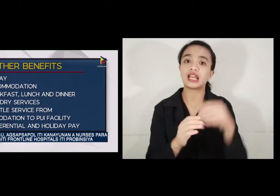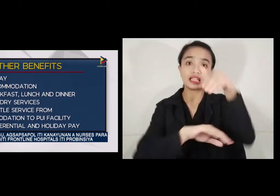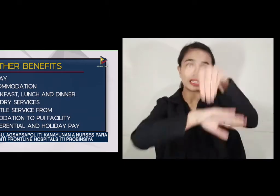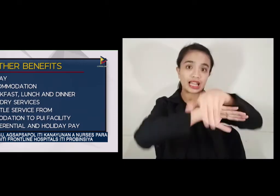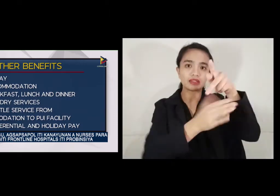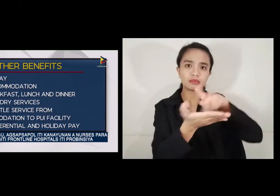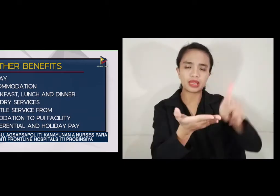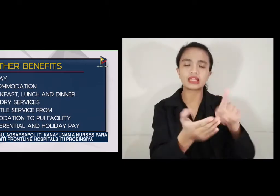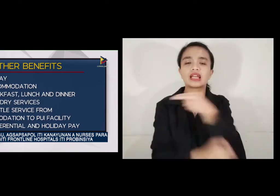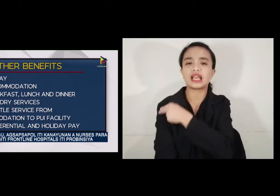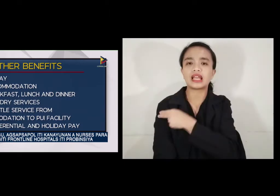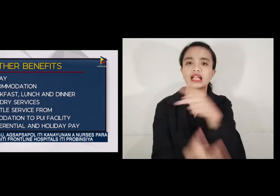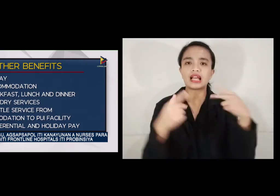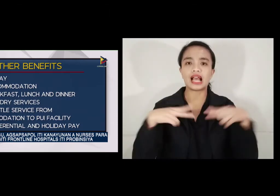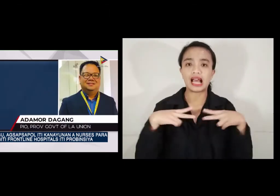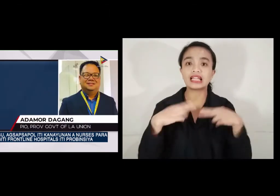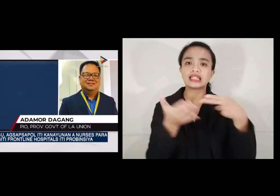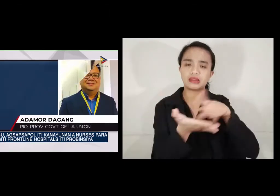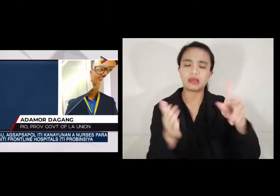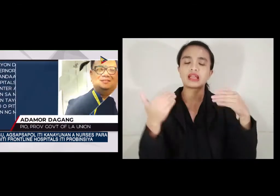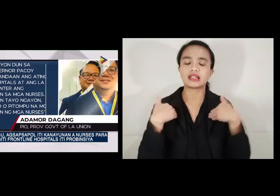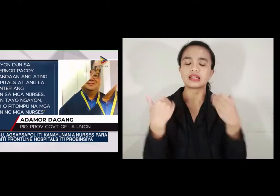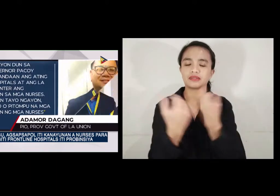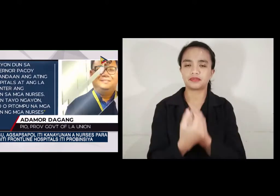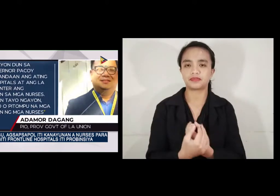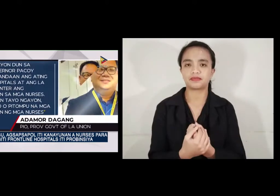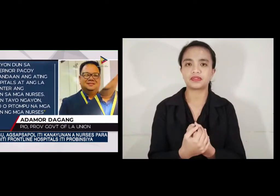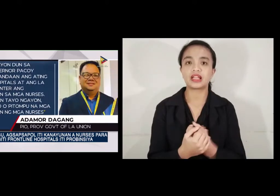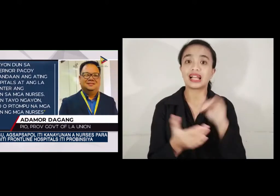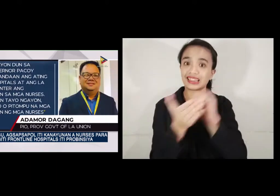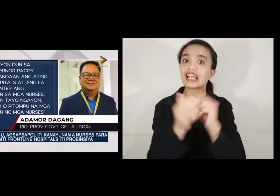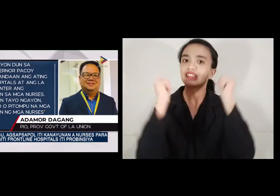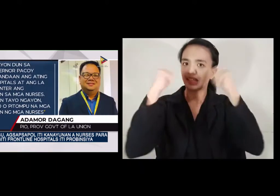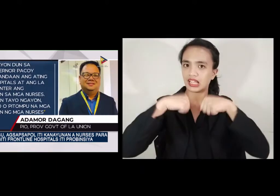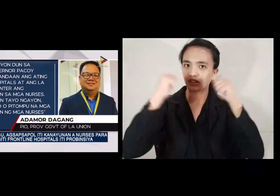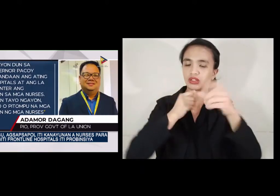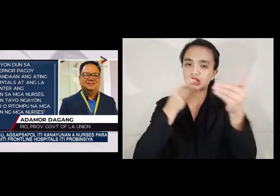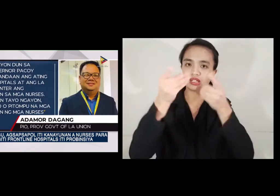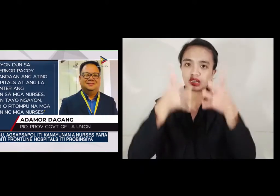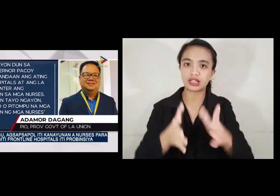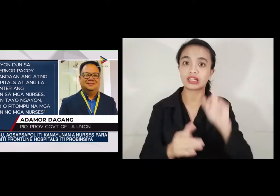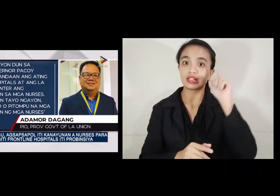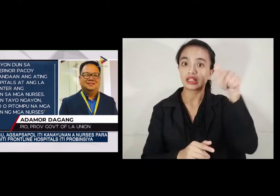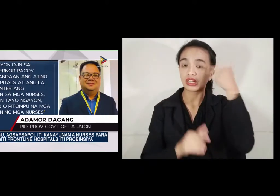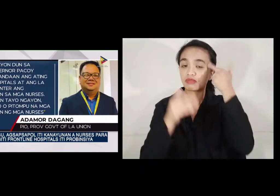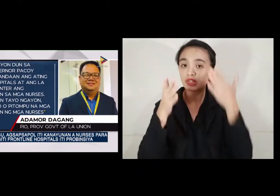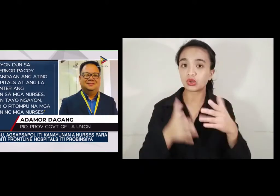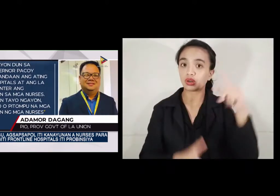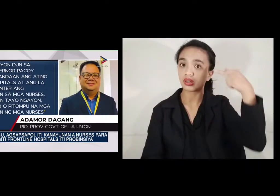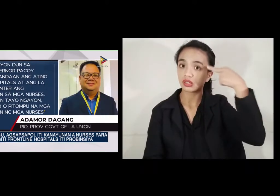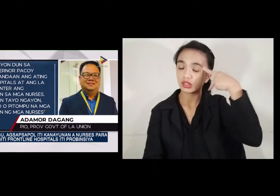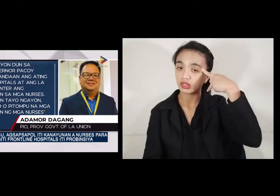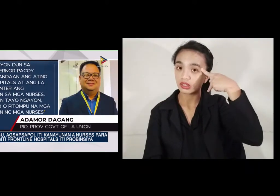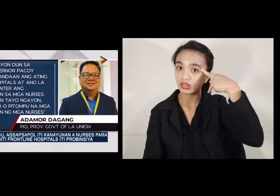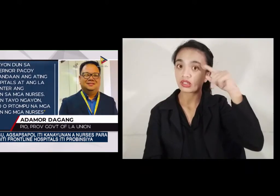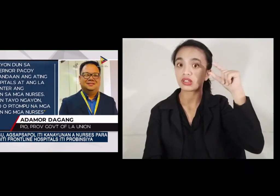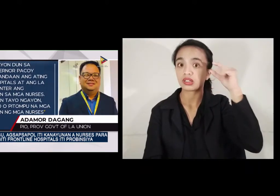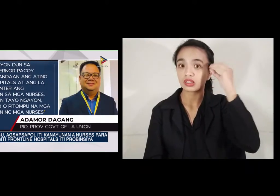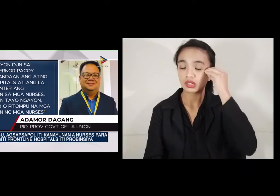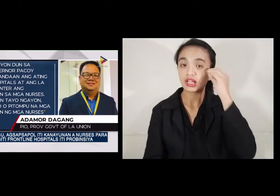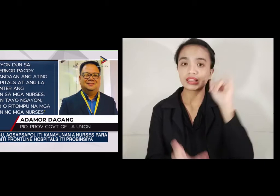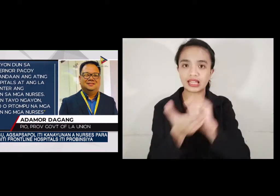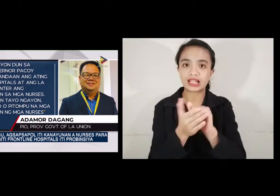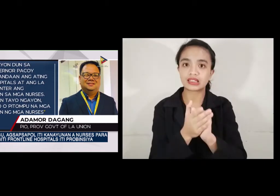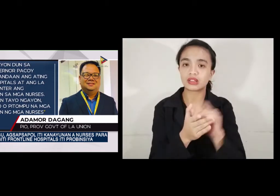night differential, and holiday pay. Ito po ay sang-ayon dun sa direktiba ni Governor Pocoy Ortega na paghandaan ng ating mga